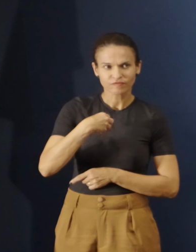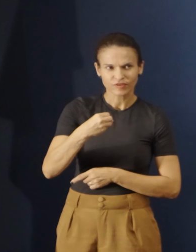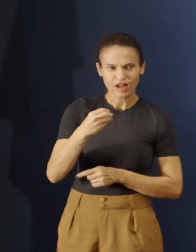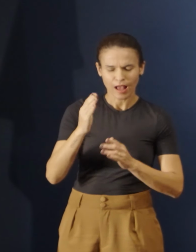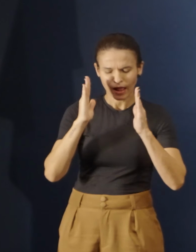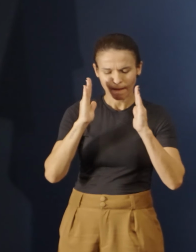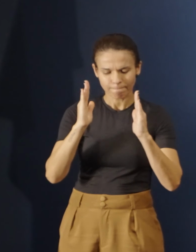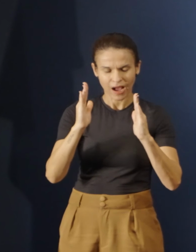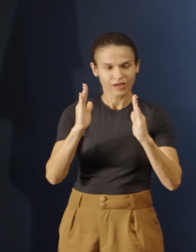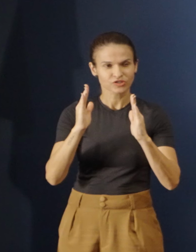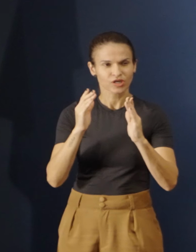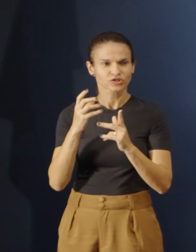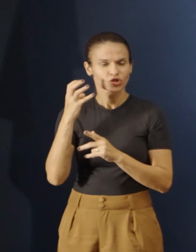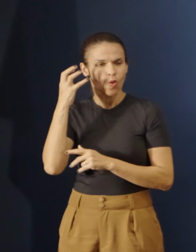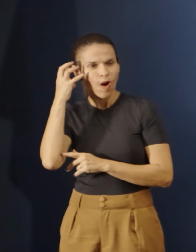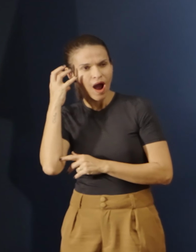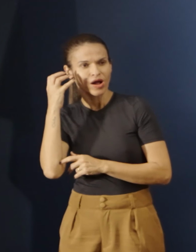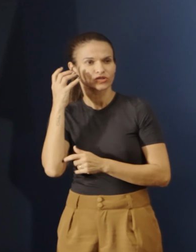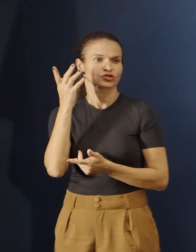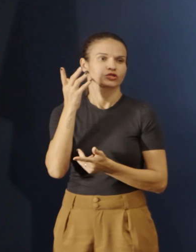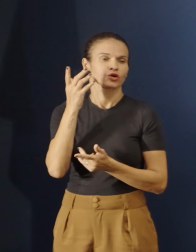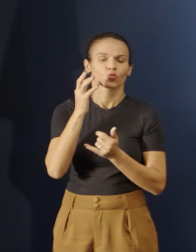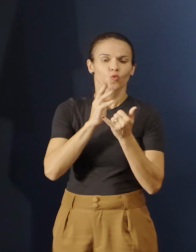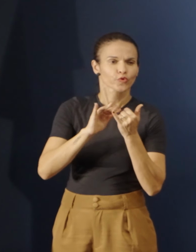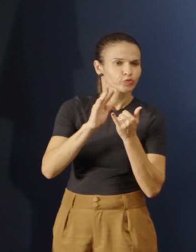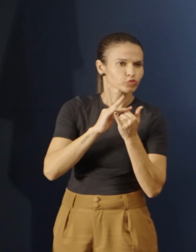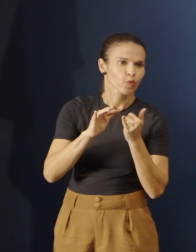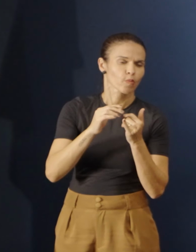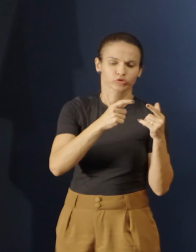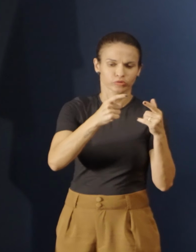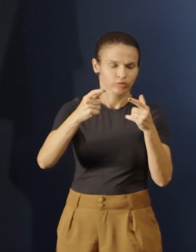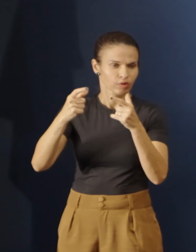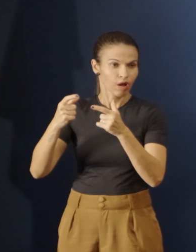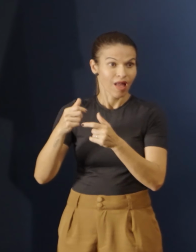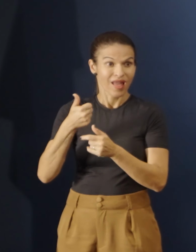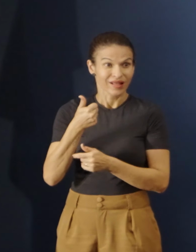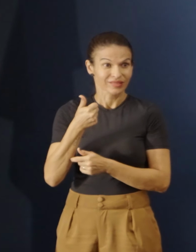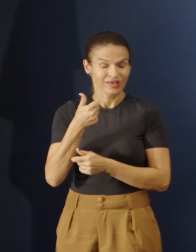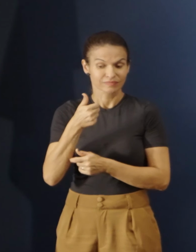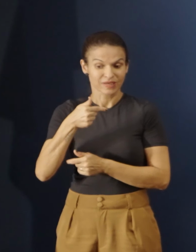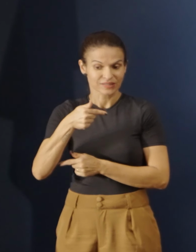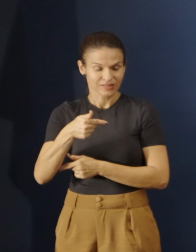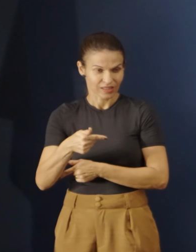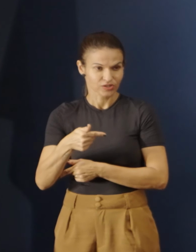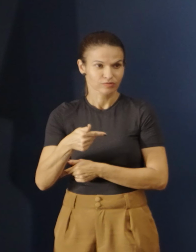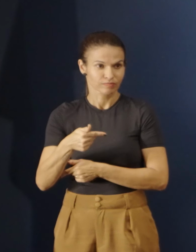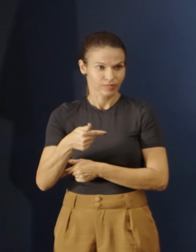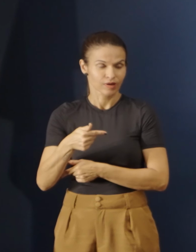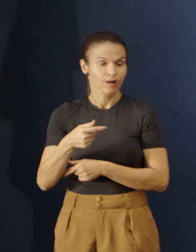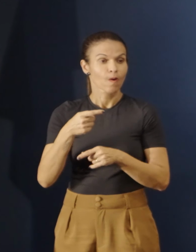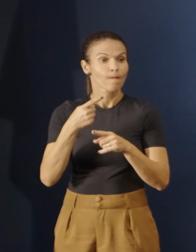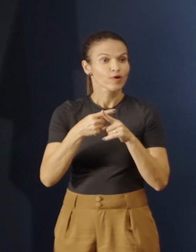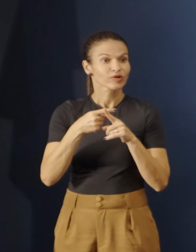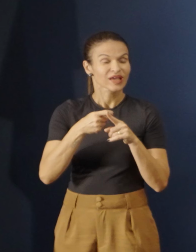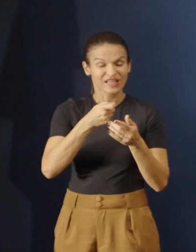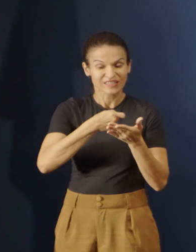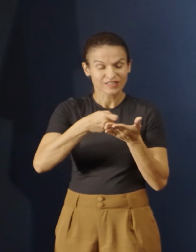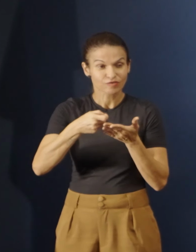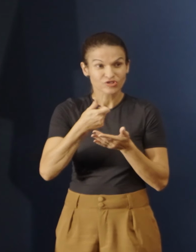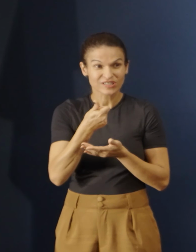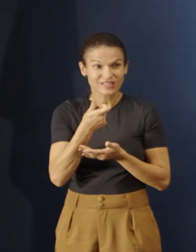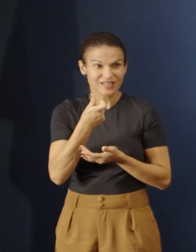escuta no rádio, no YouTube, sei lá, onde for, é a 17ª, porque ele escreveu